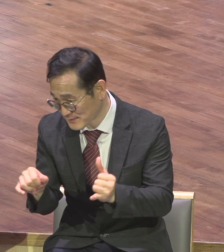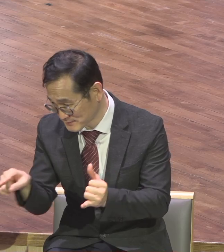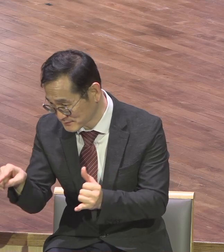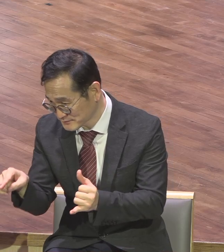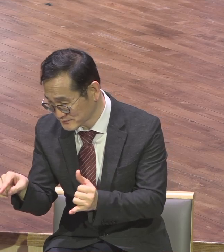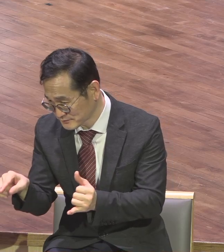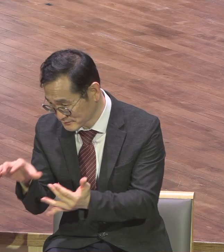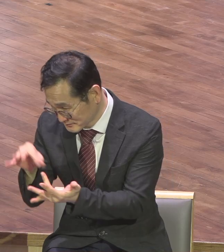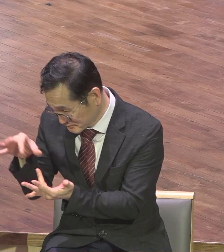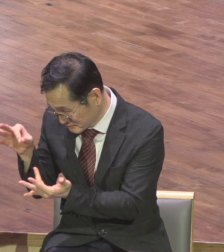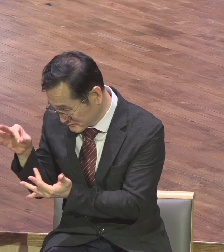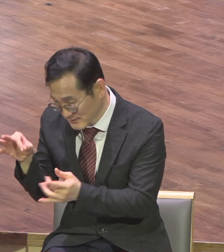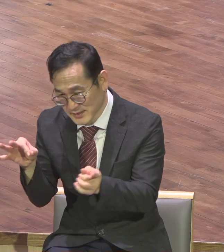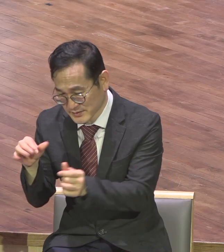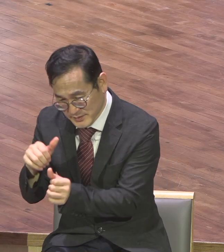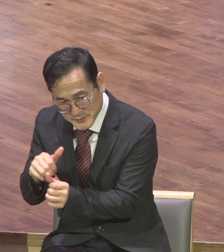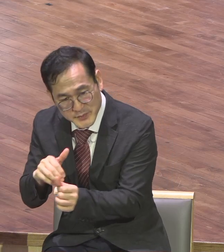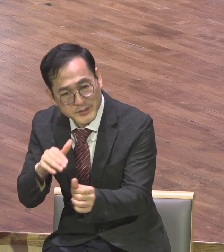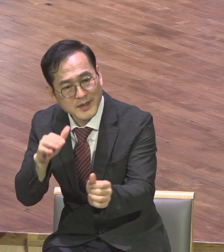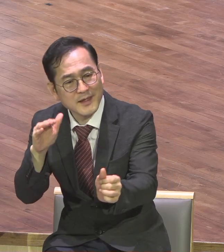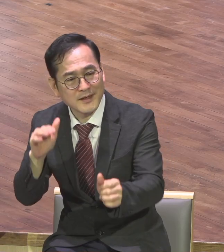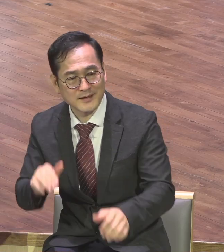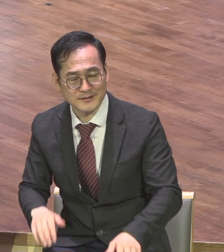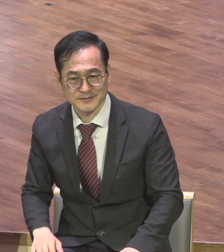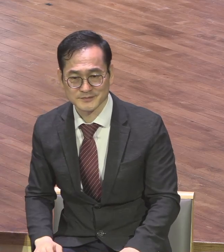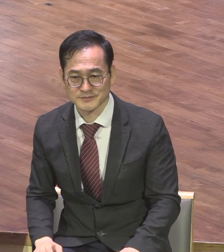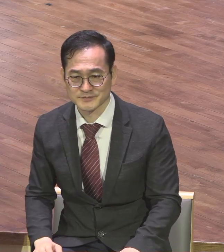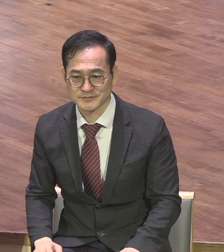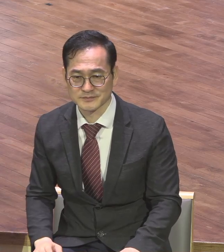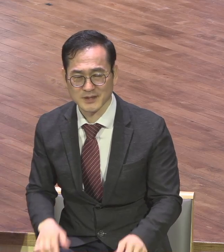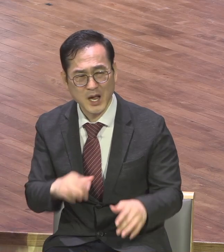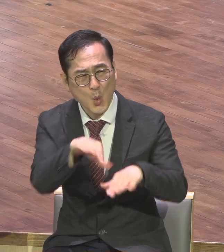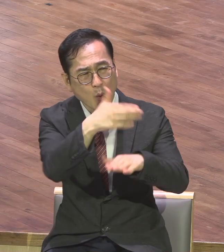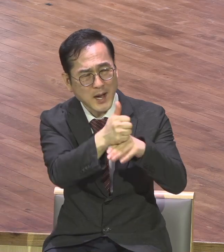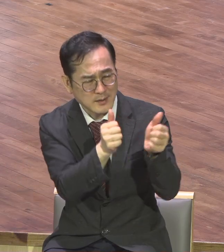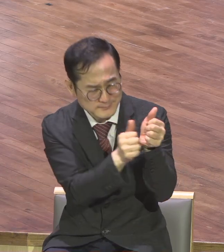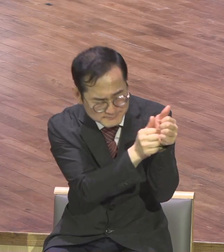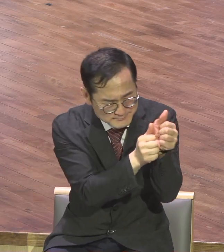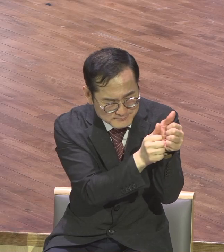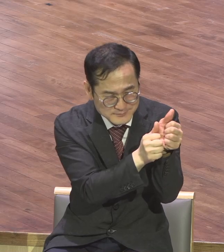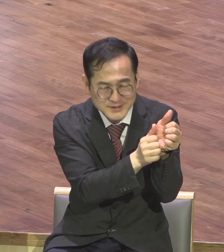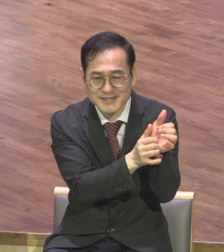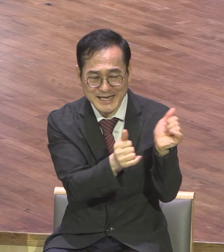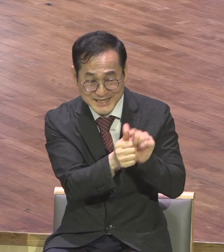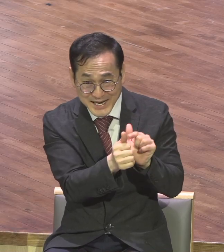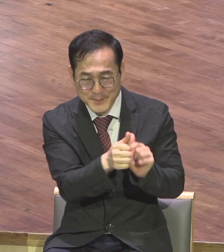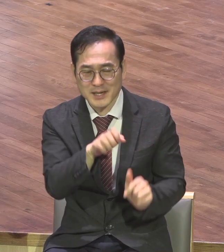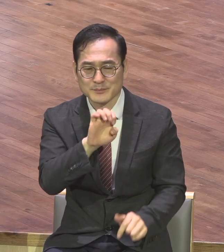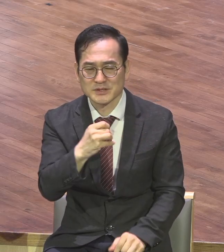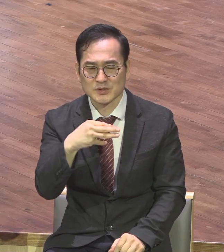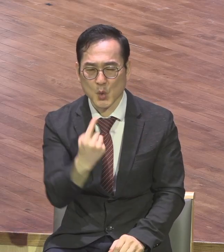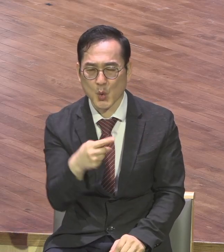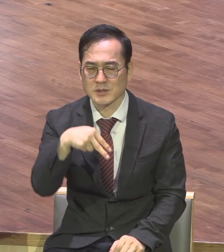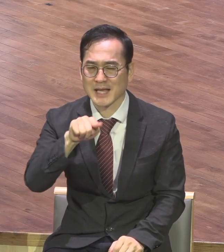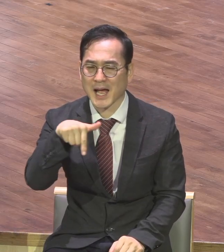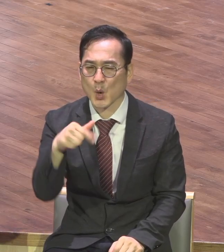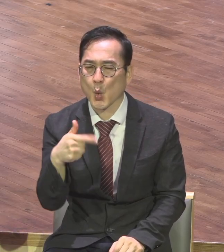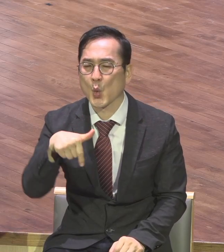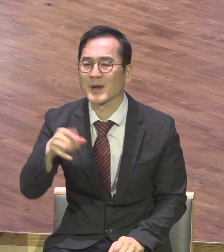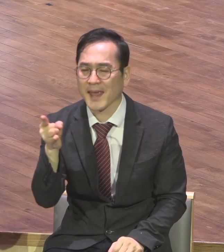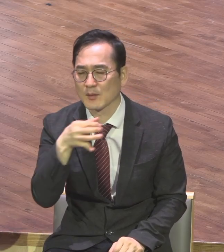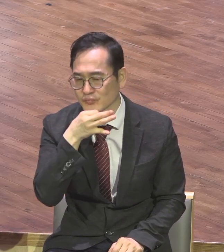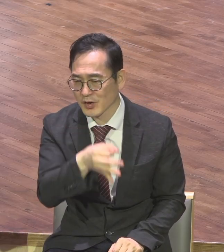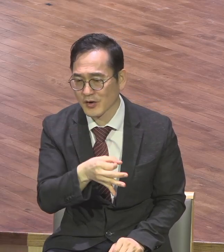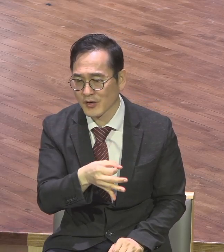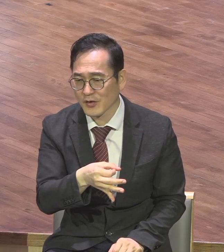나아가게 하는 사람, 다시 말해 왕의 최측근, 이걸 프로사고계라고 했습니다. 왕의 최측근,